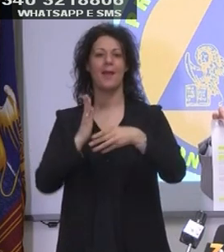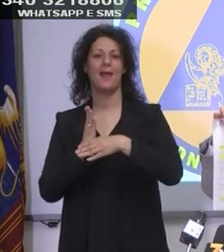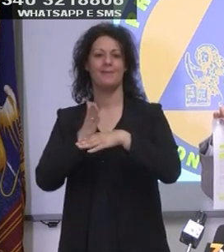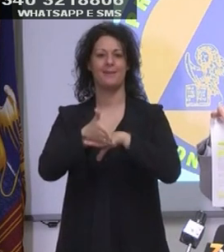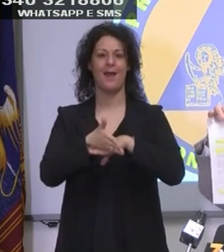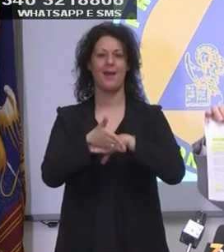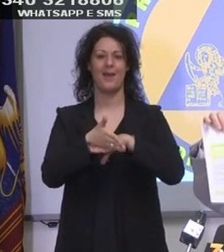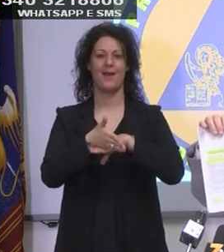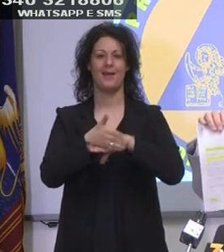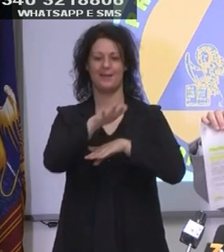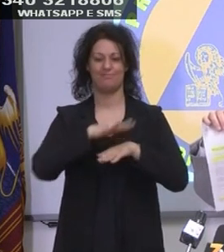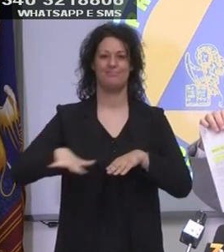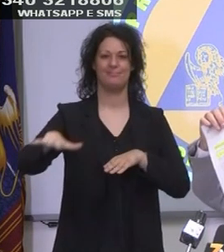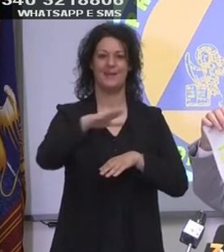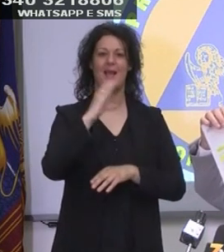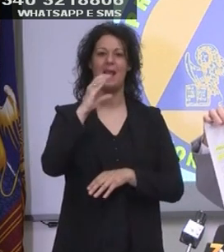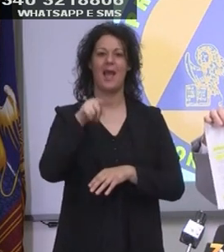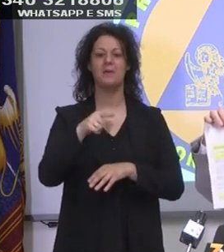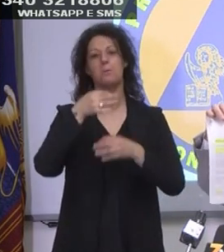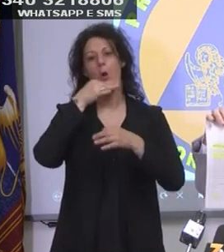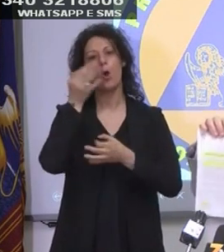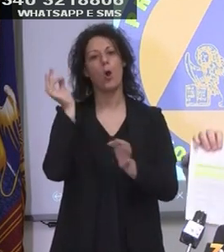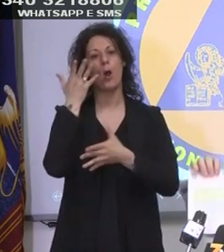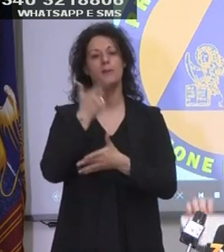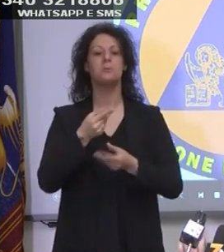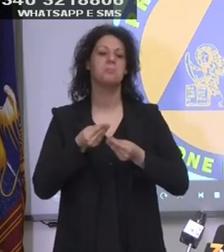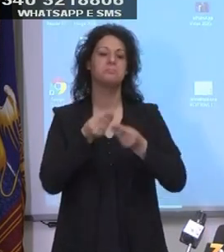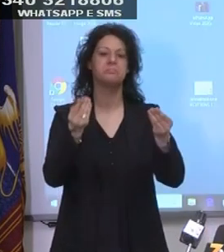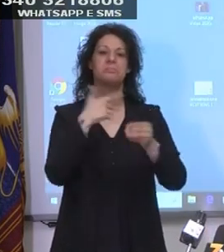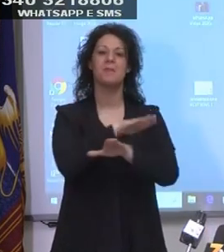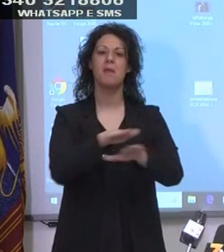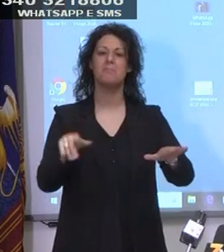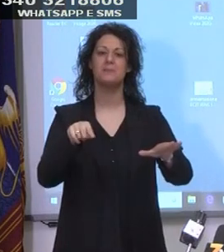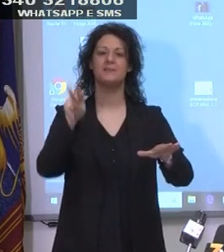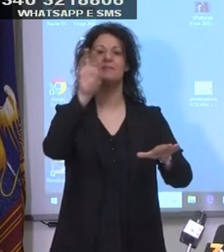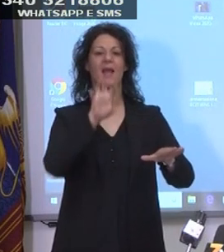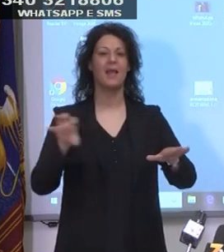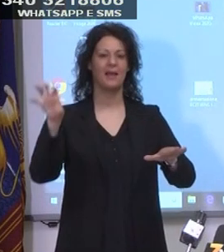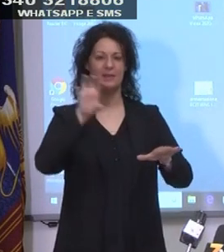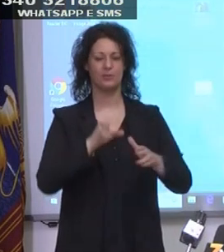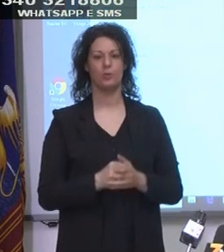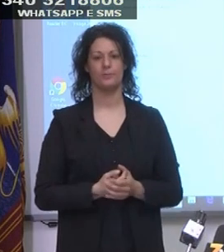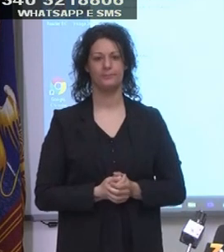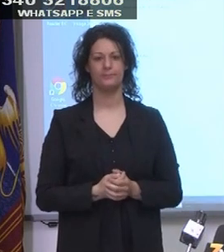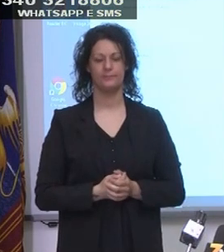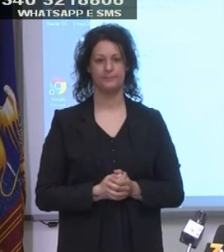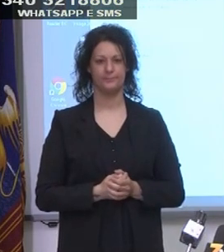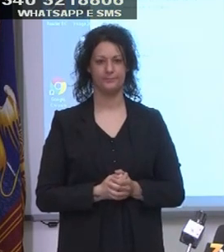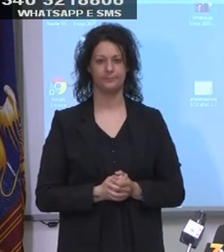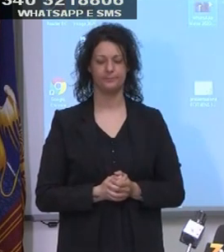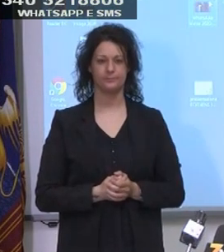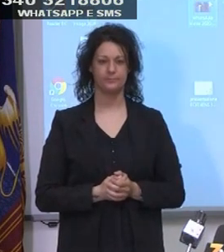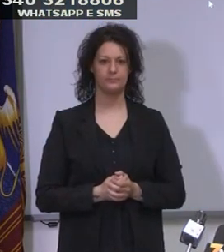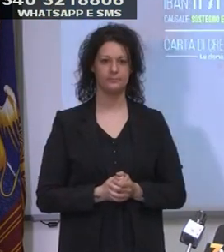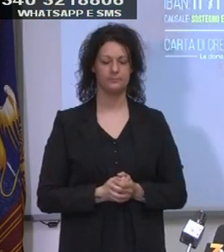aprirà, e quindi sarà un'occasione per darlo magari ai bimbi del Veneto, troveremo un'occasione per mandare avanti questo.